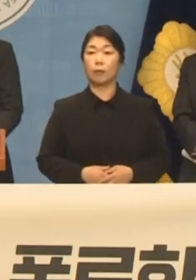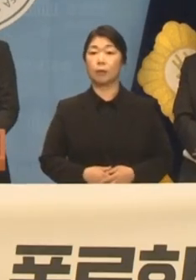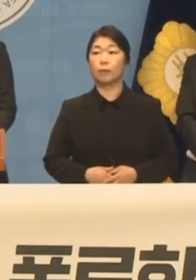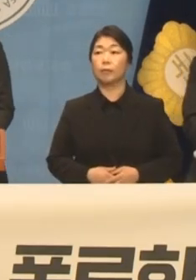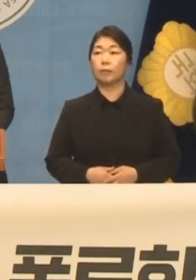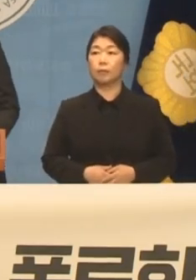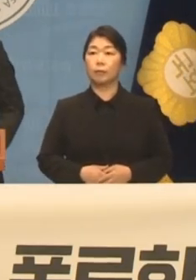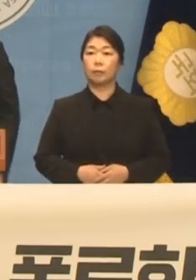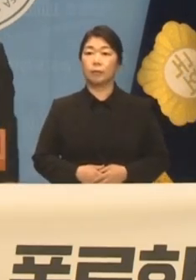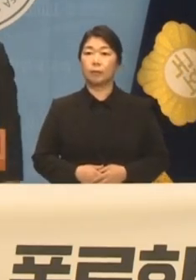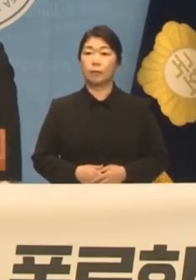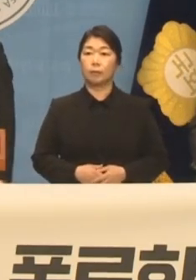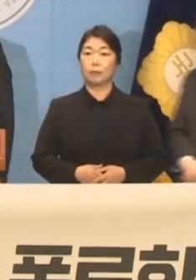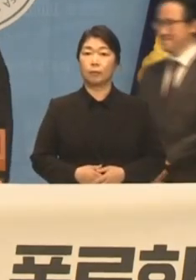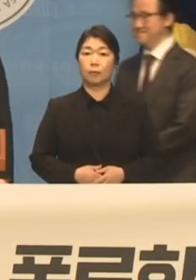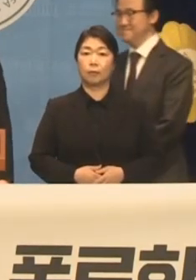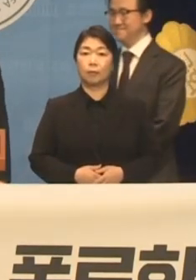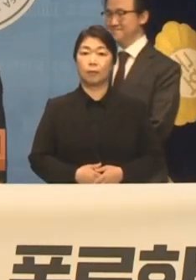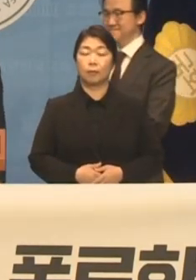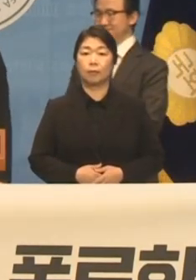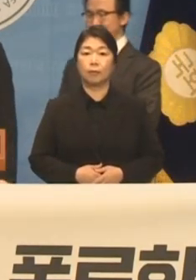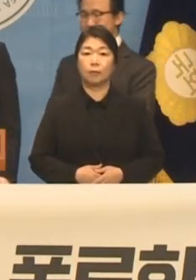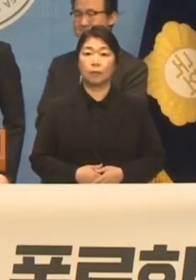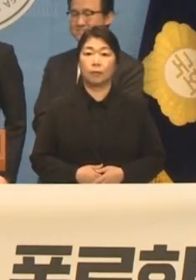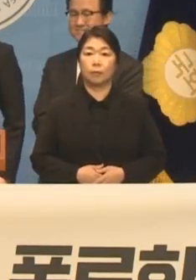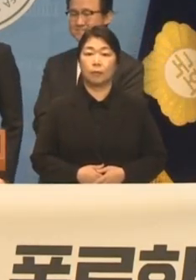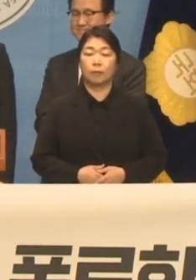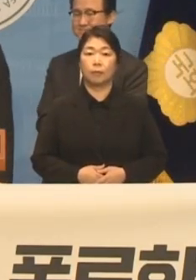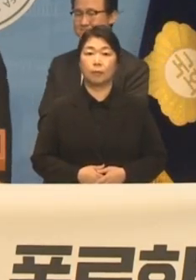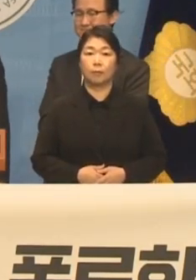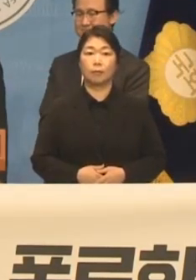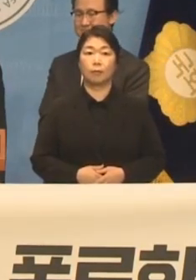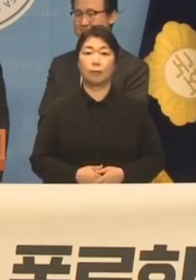안녕하세요 조금 같 있어요